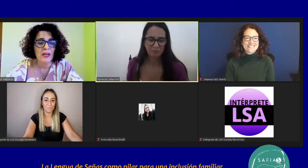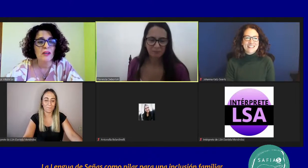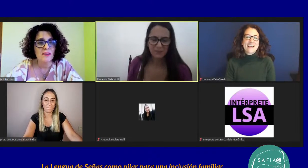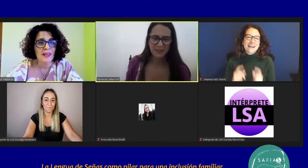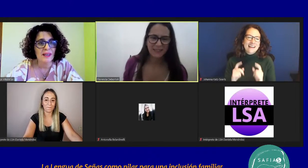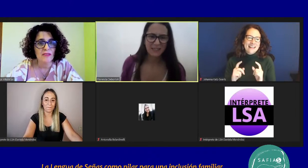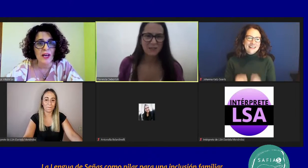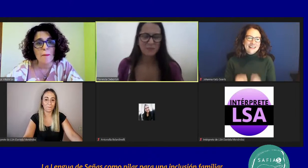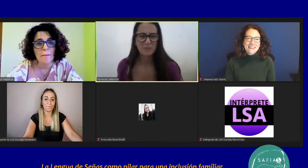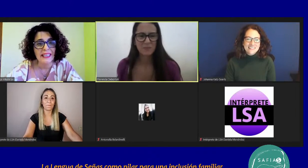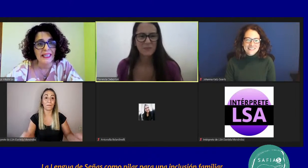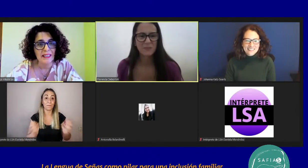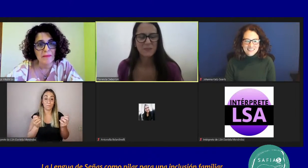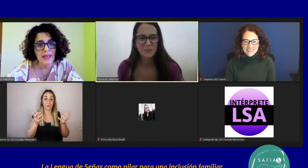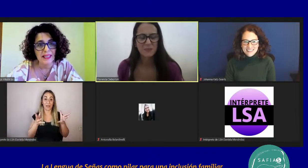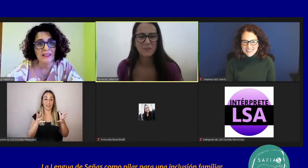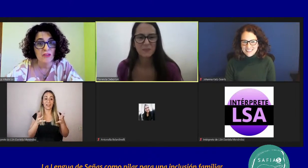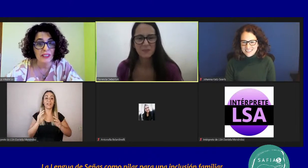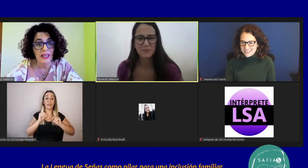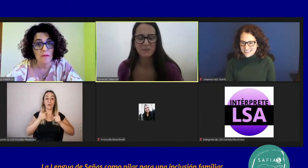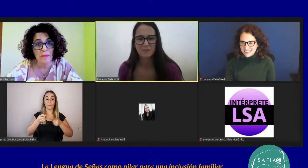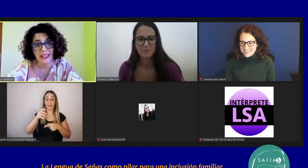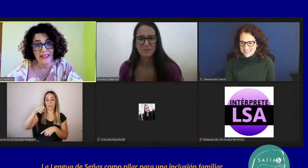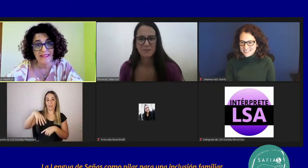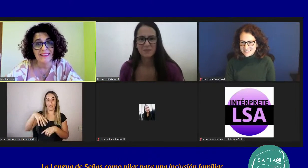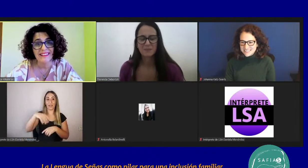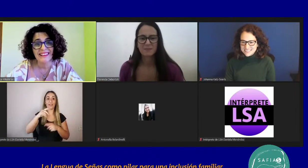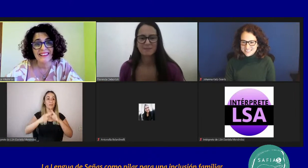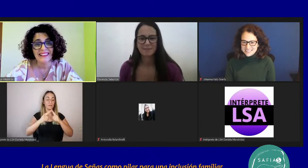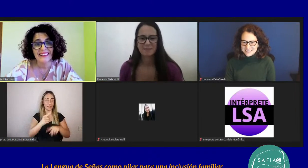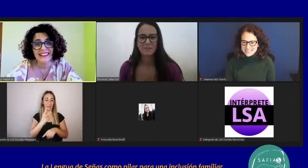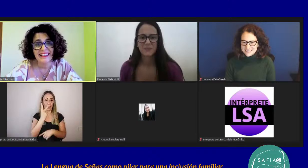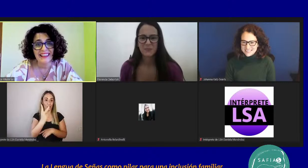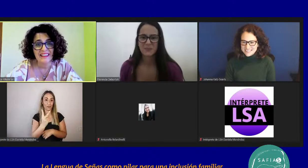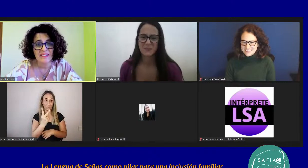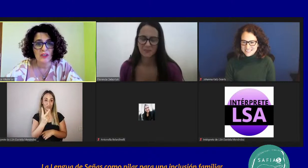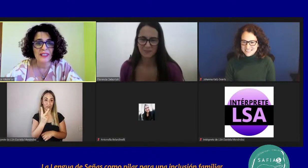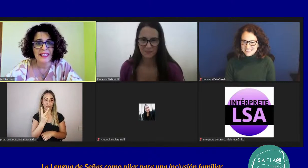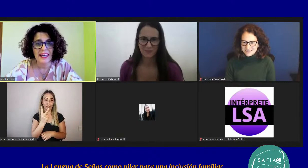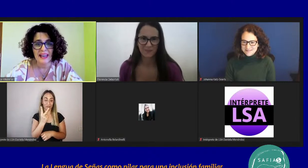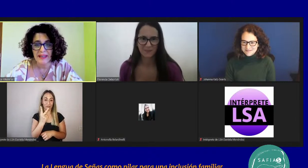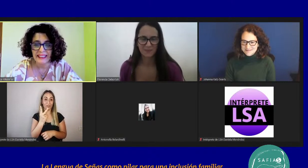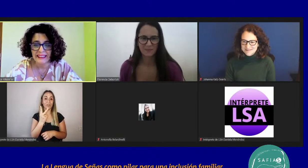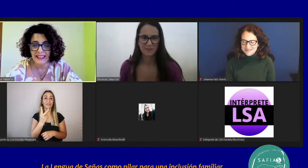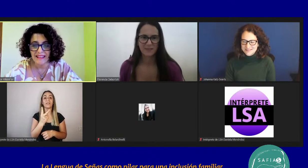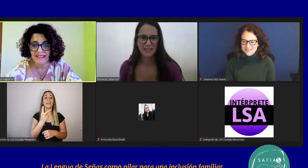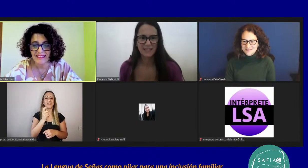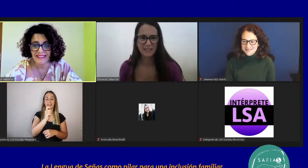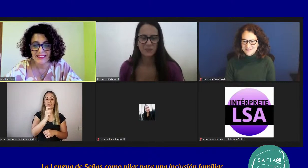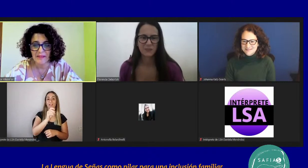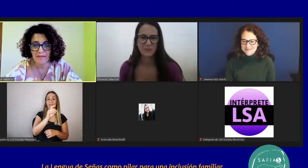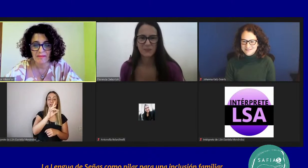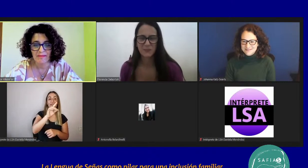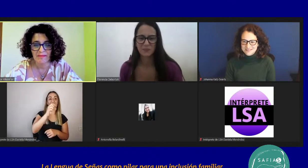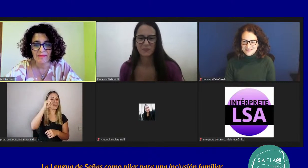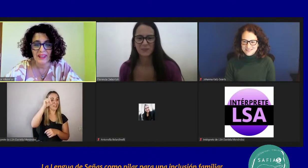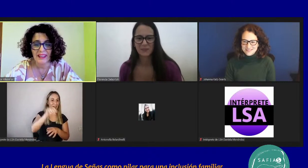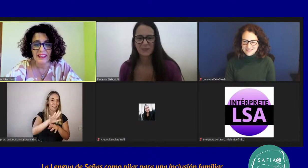Bien. Bueno, y nos acompañan también dos intérpretes, que son Daniela Menéndez